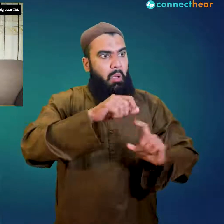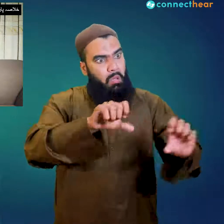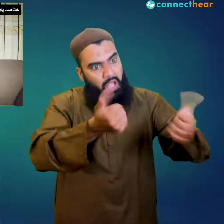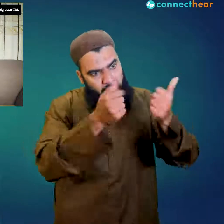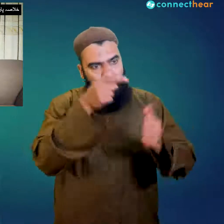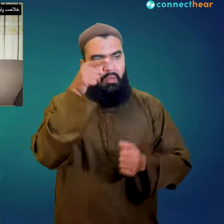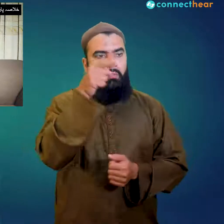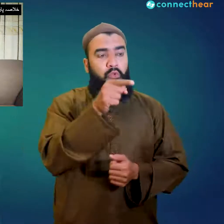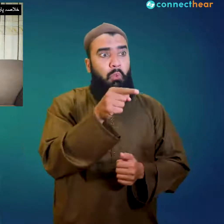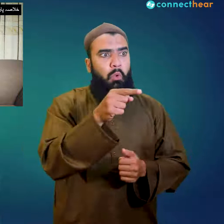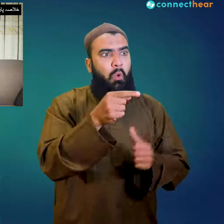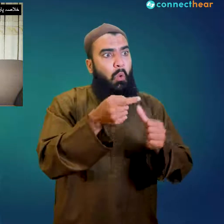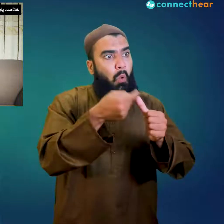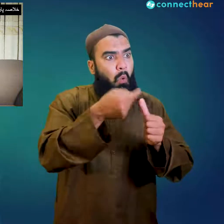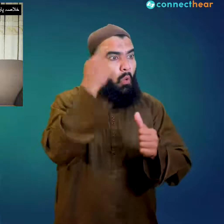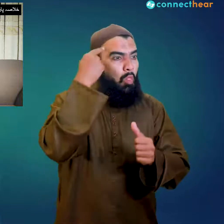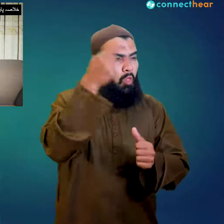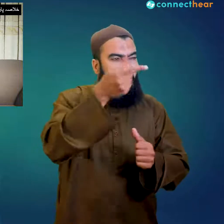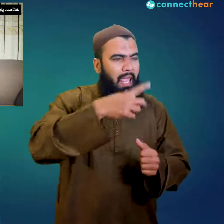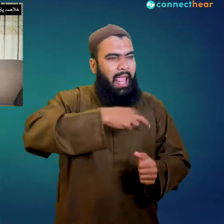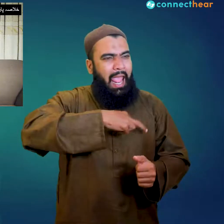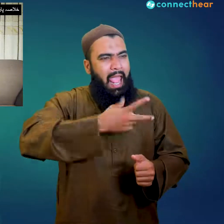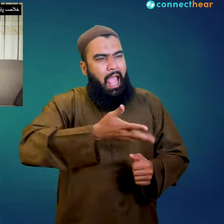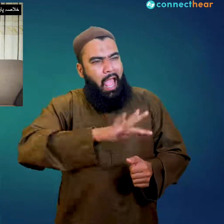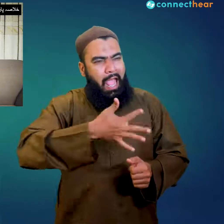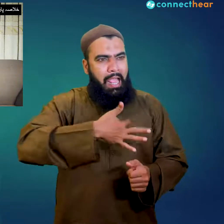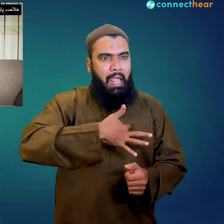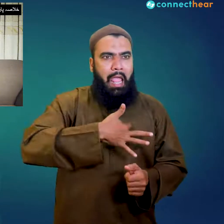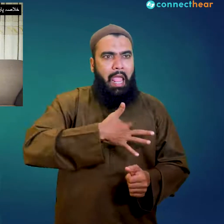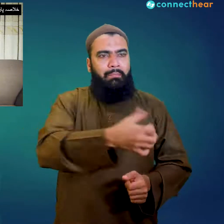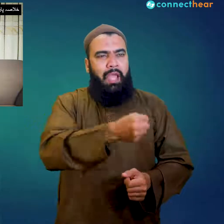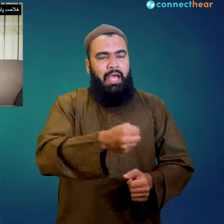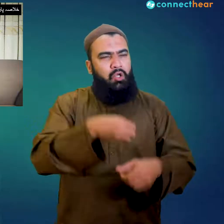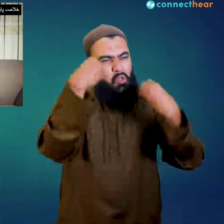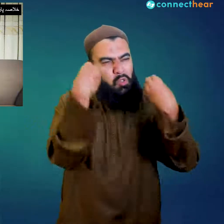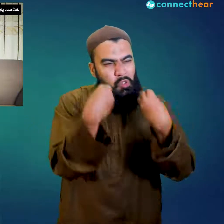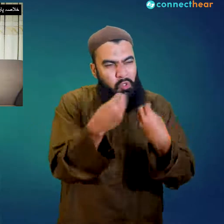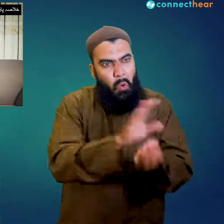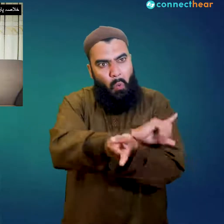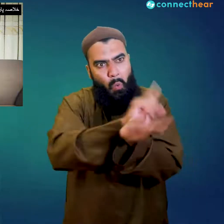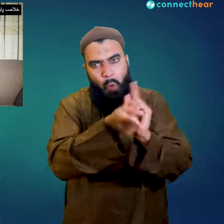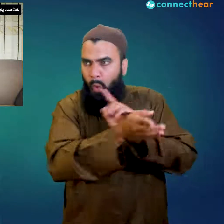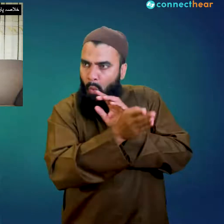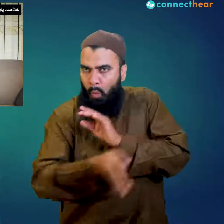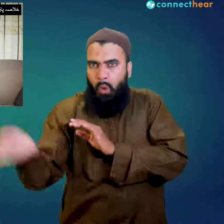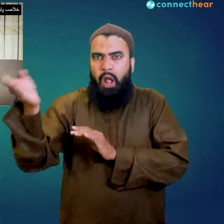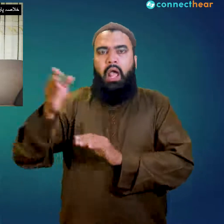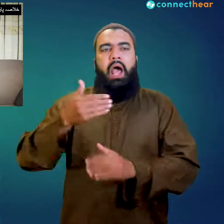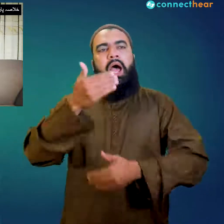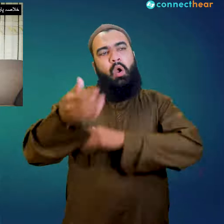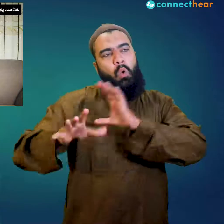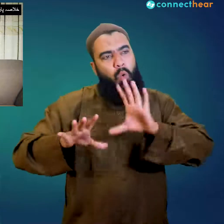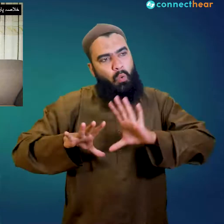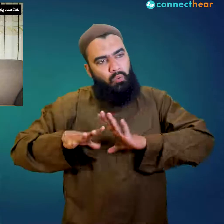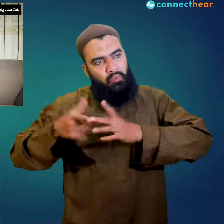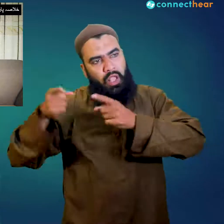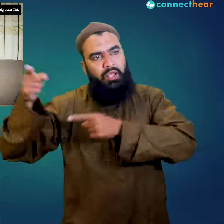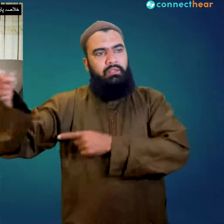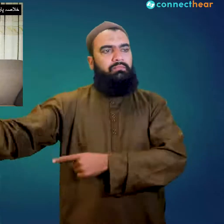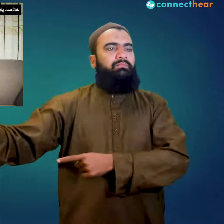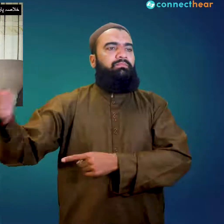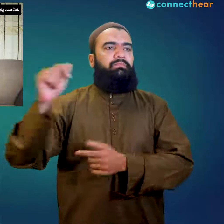نہیں ہوگے۔ لیکن اگر تم نے ایمان کے تقاضوں کو پورا نہ کیا تو پھر اللہ کی مدد و نصرت تمہاری طرف نہیں ہوگی،